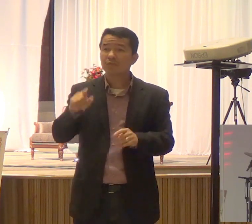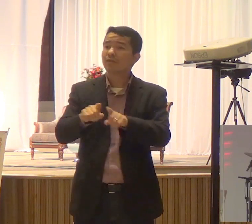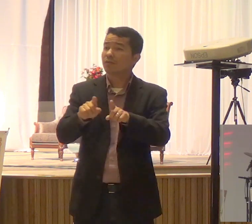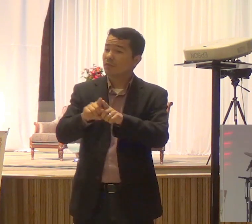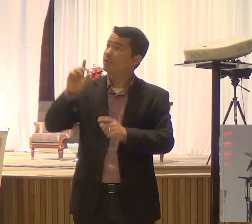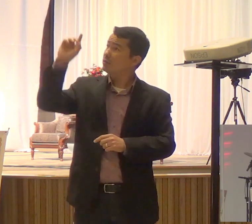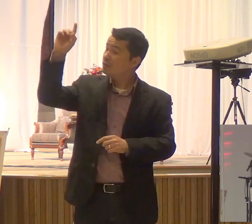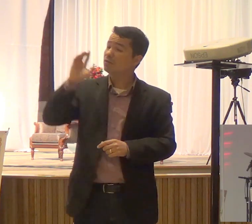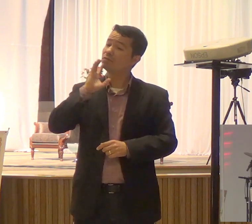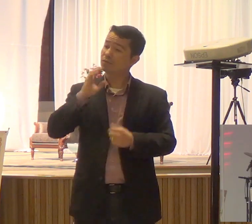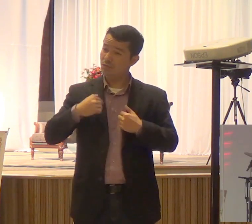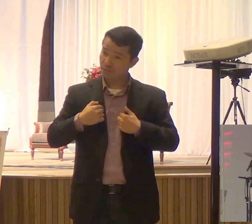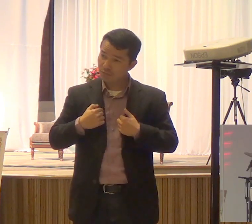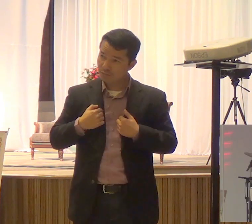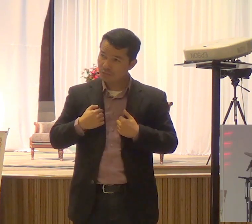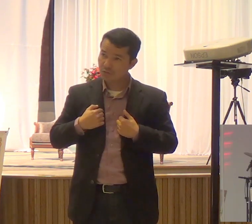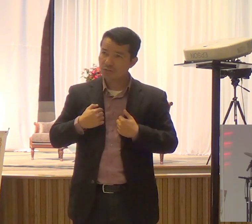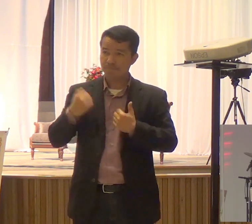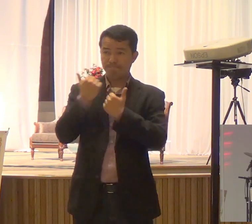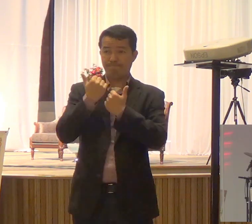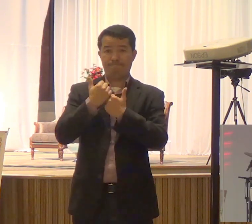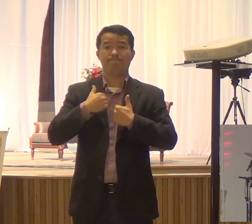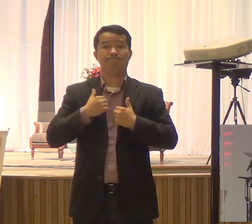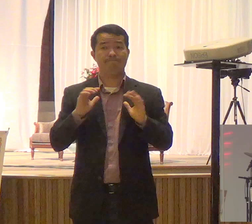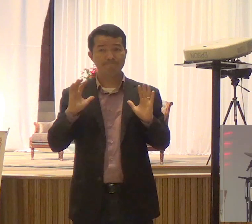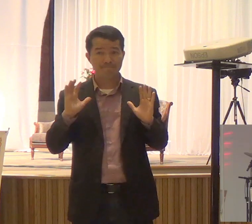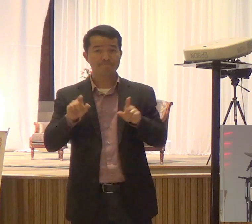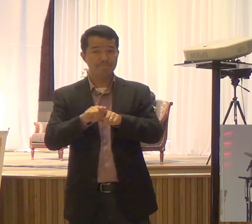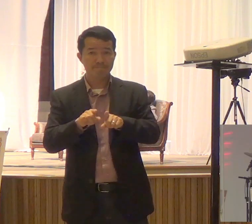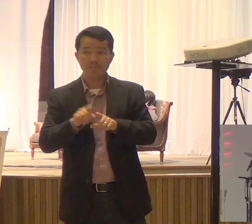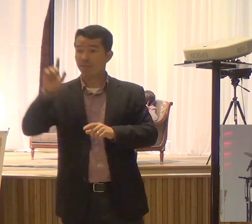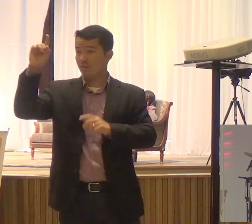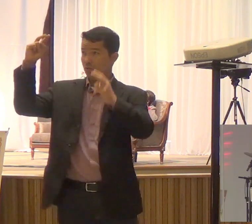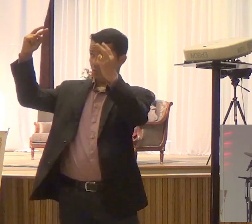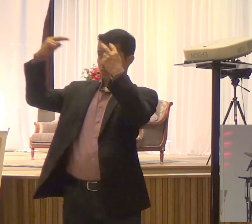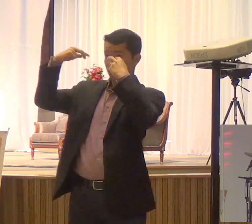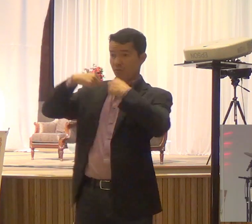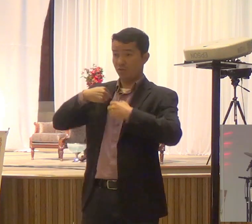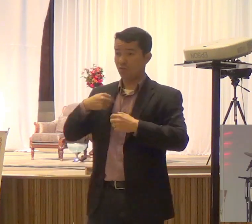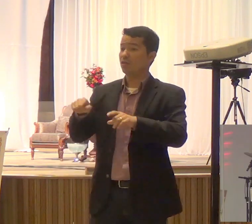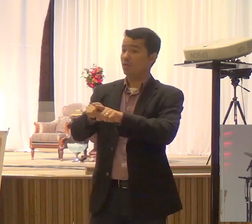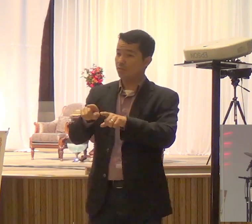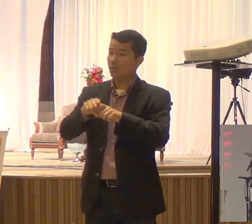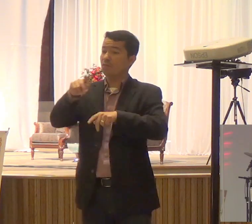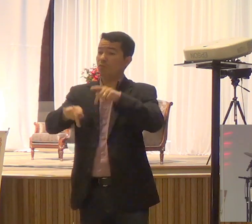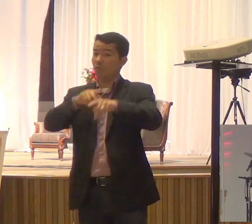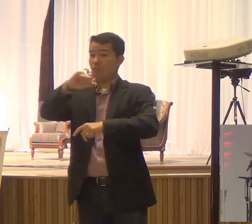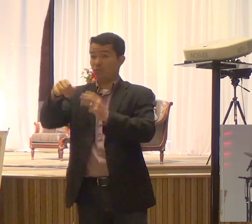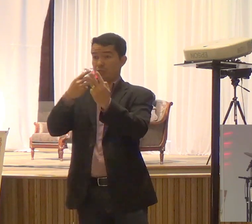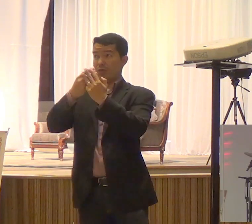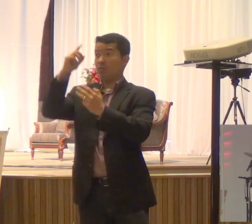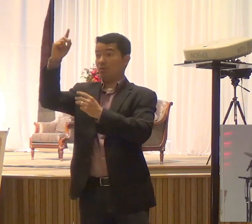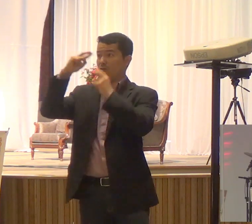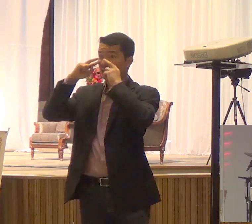Senhor que me conhece e que me coloca no meu lugar é capaz de olhar para mim, Ezequiel 15, e para o povo de Deus, porque a mensagem também é